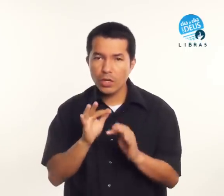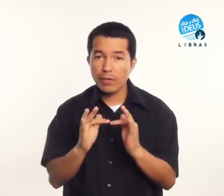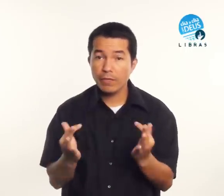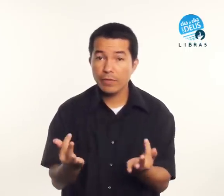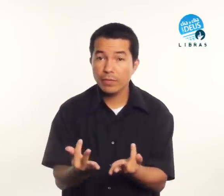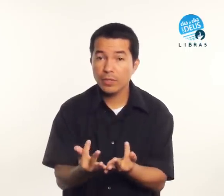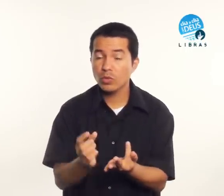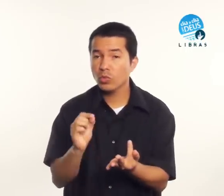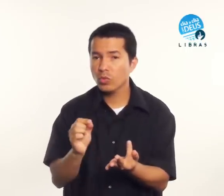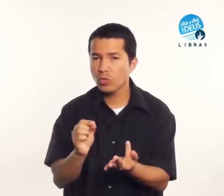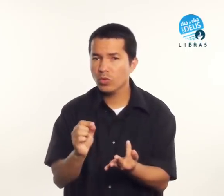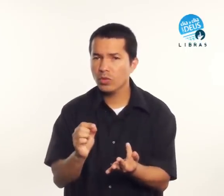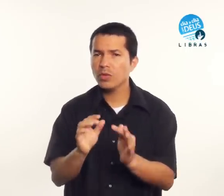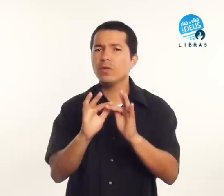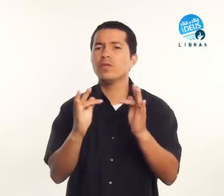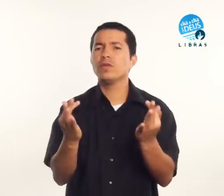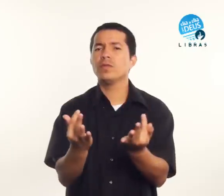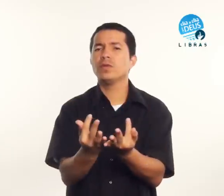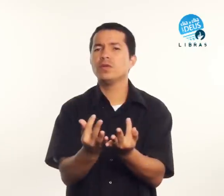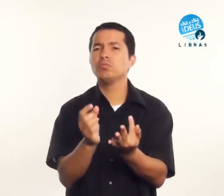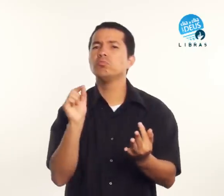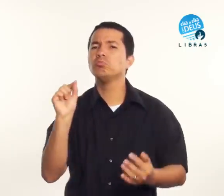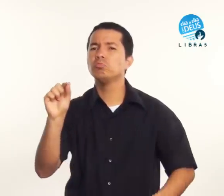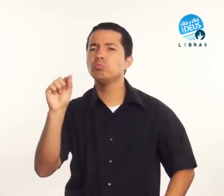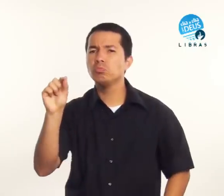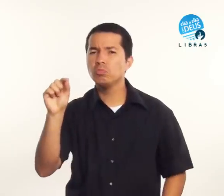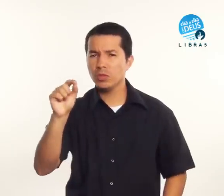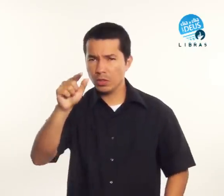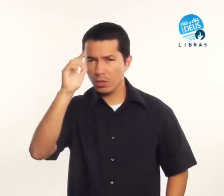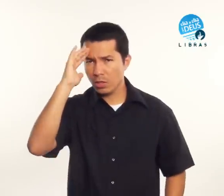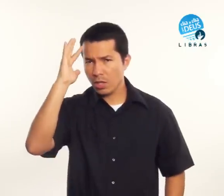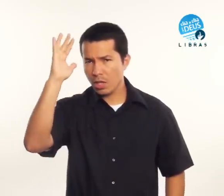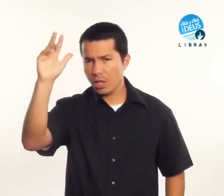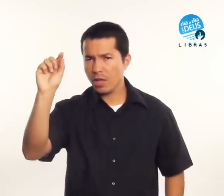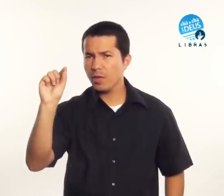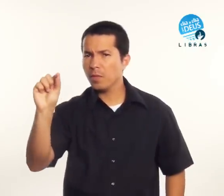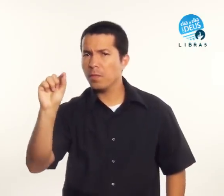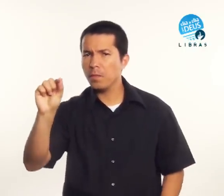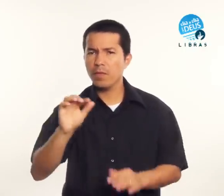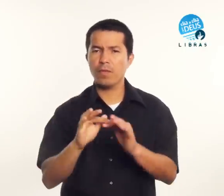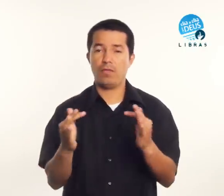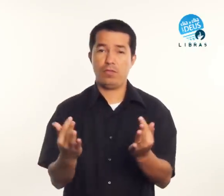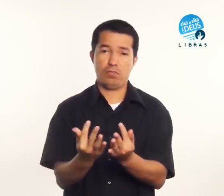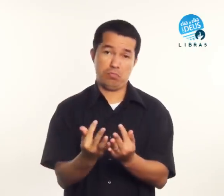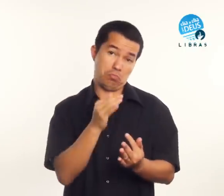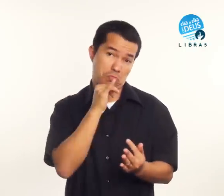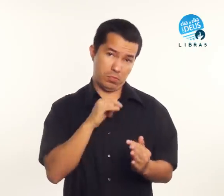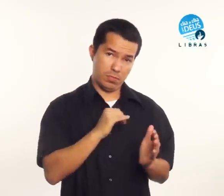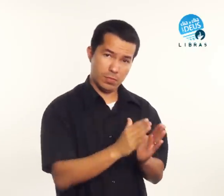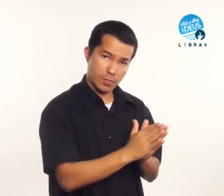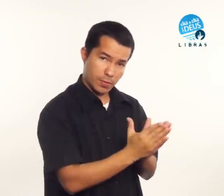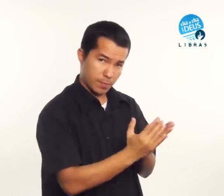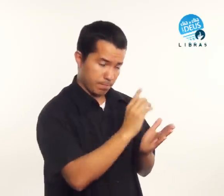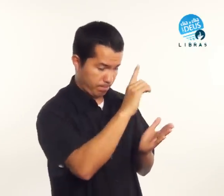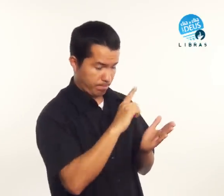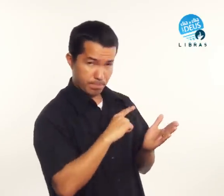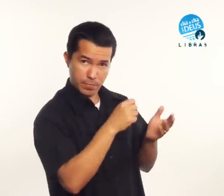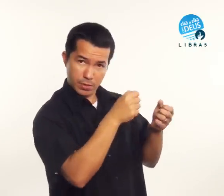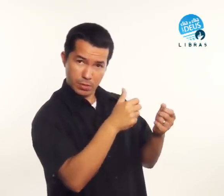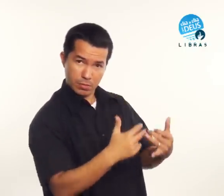sua mente de família. O que é família para você? O que você imagina ser família? Bom, a Bíblia ensina que família é papai, mamãe